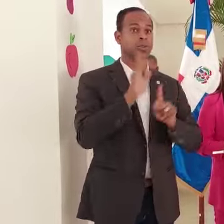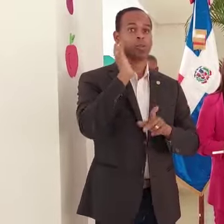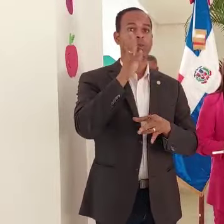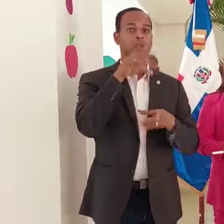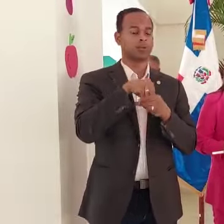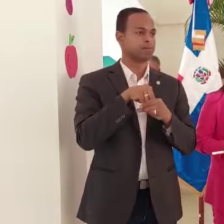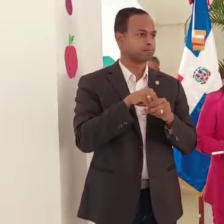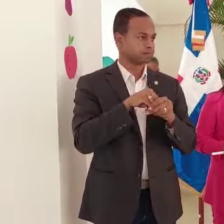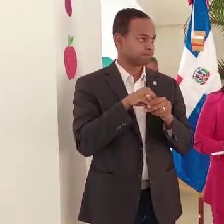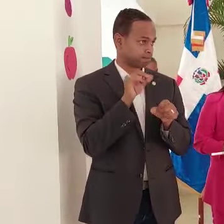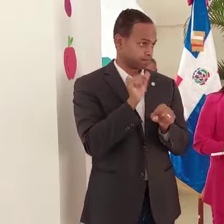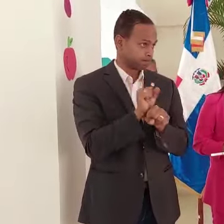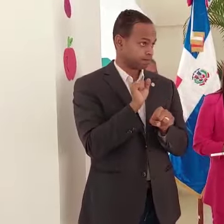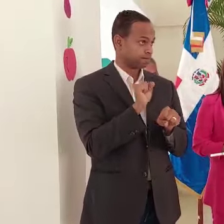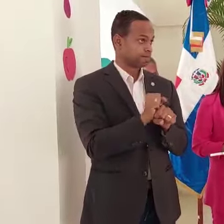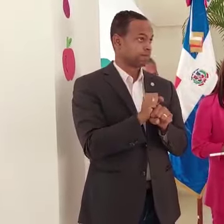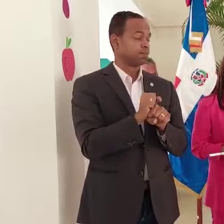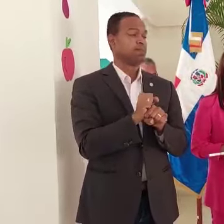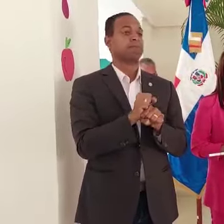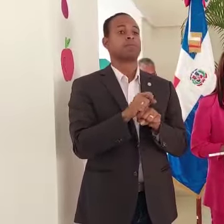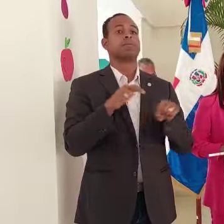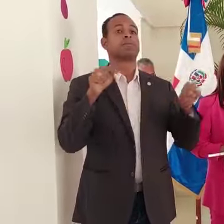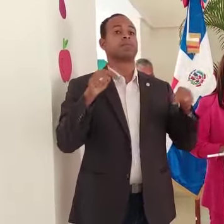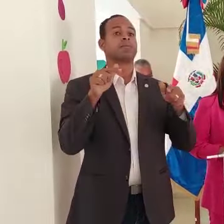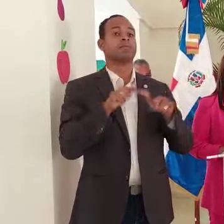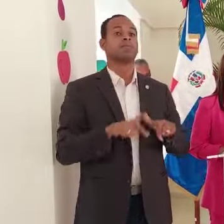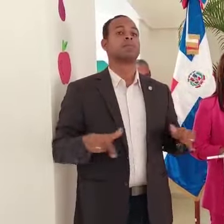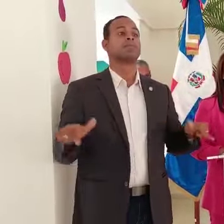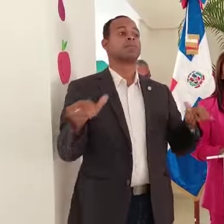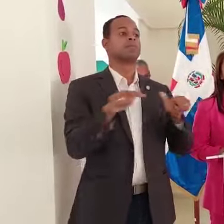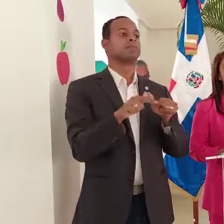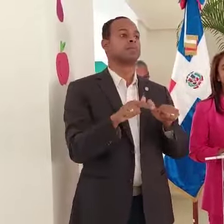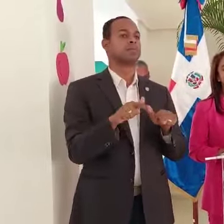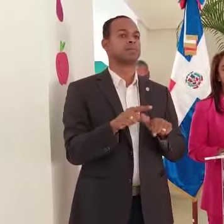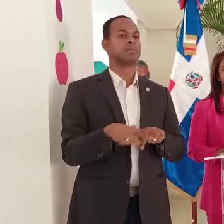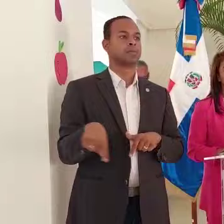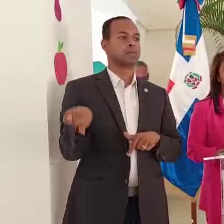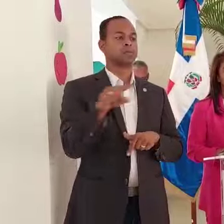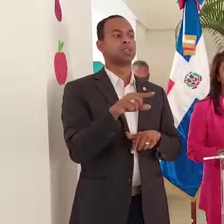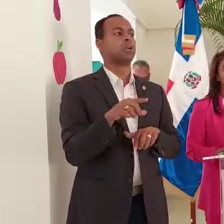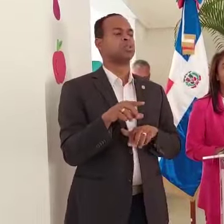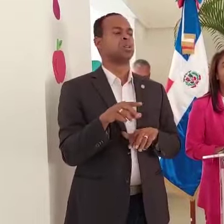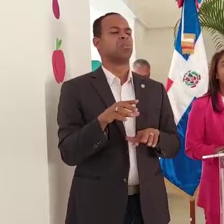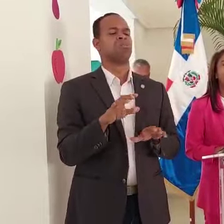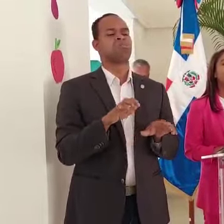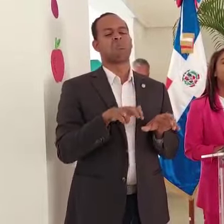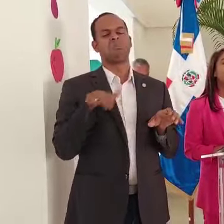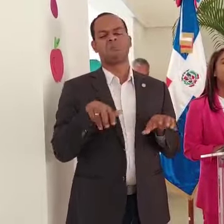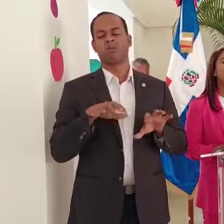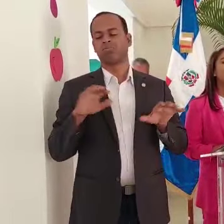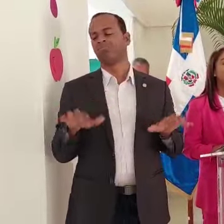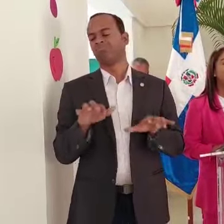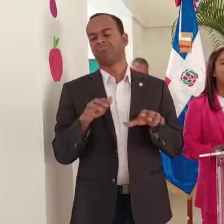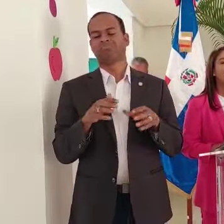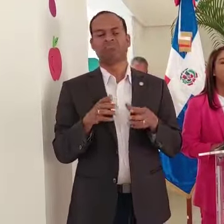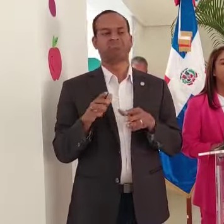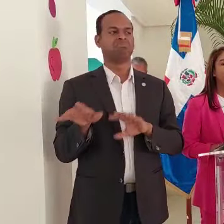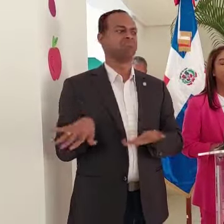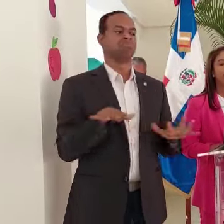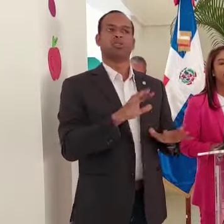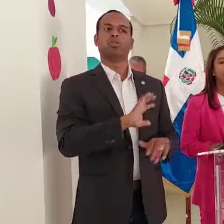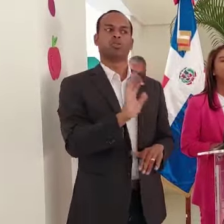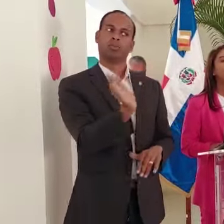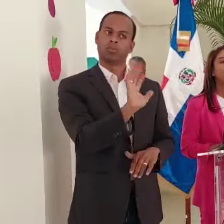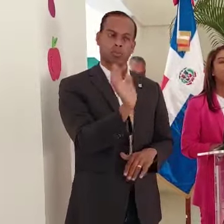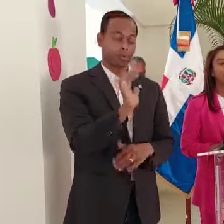estar al frente de este centro, que en este centro no sea la excepción. Que todo lo que vaya a